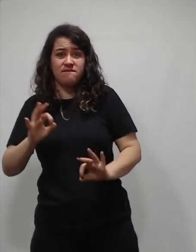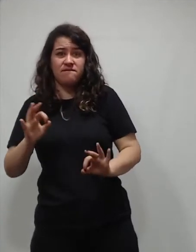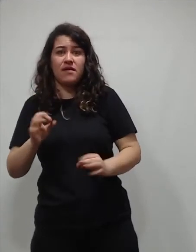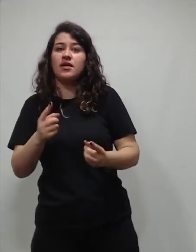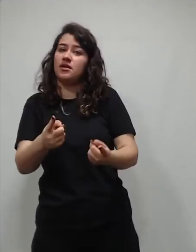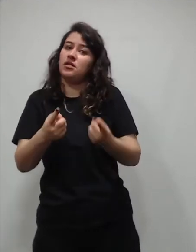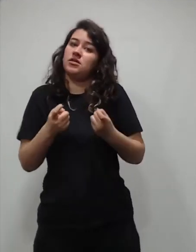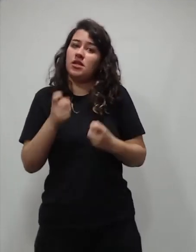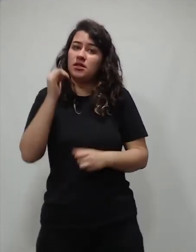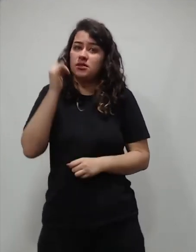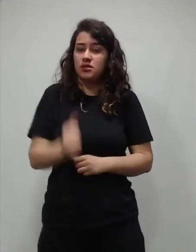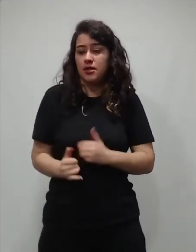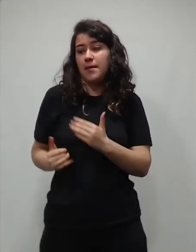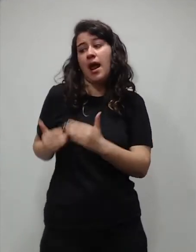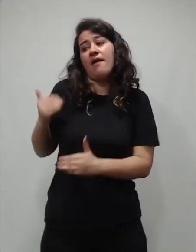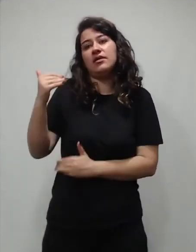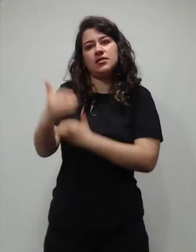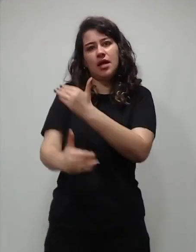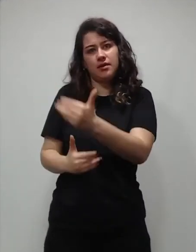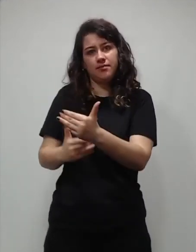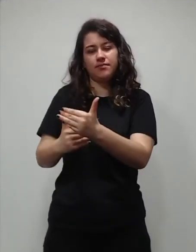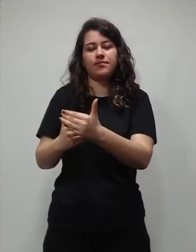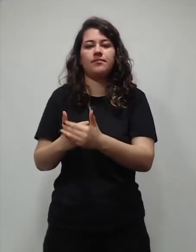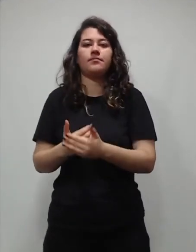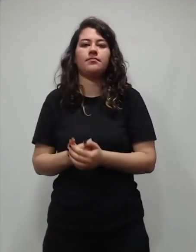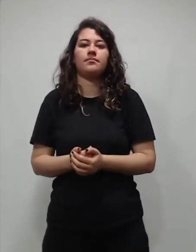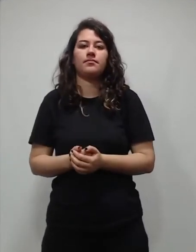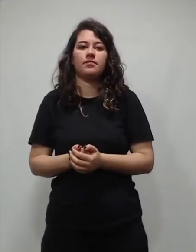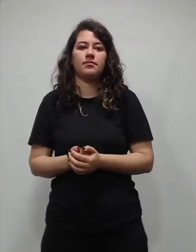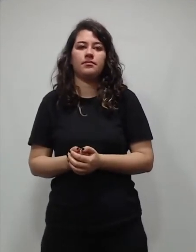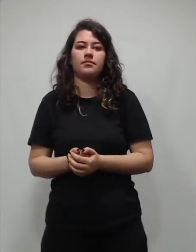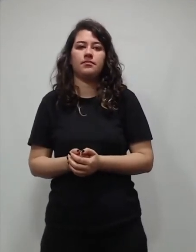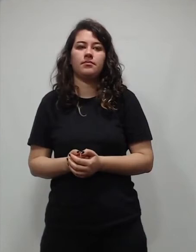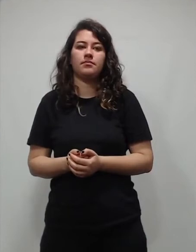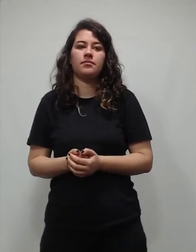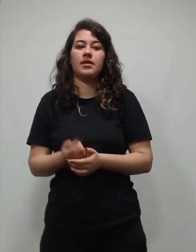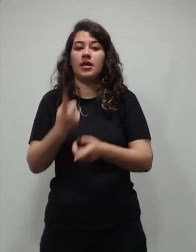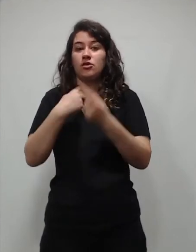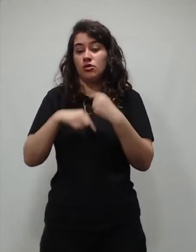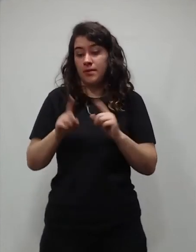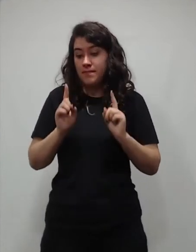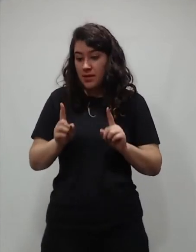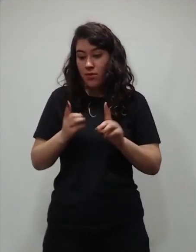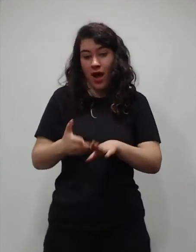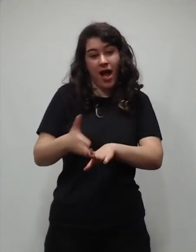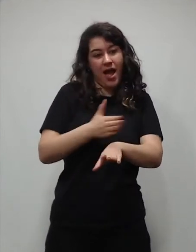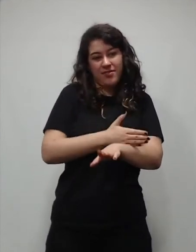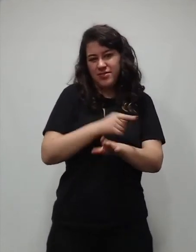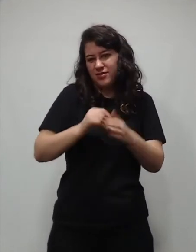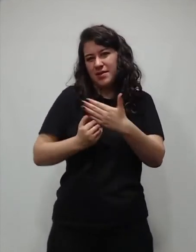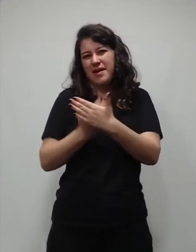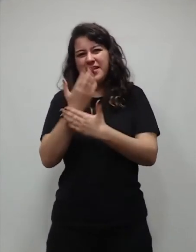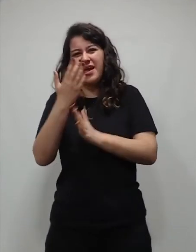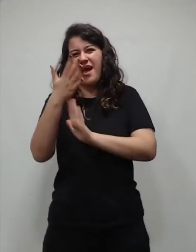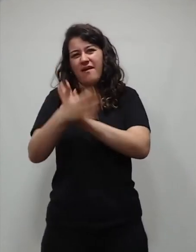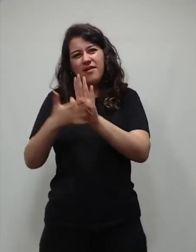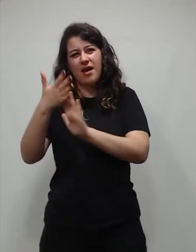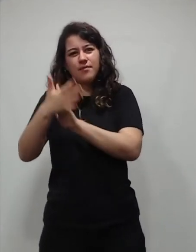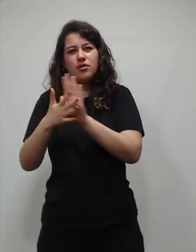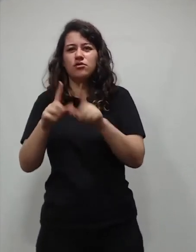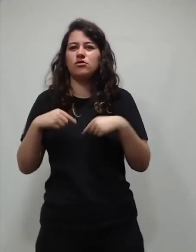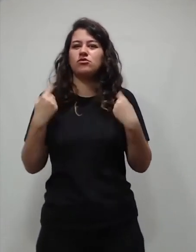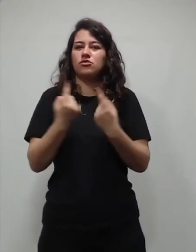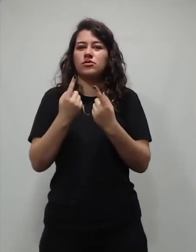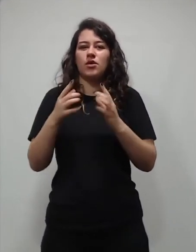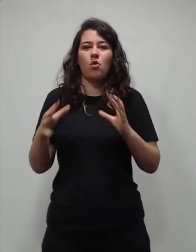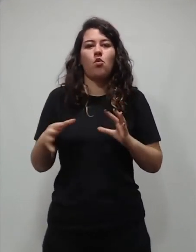es muy necesario avanzar. Entonces, de estas cosas que se han hablado hoy, nosotros las hablamos